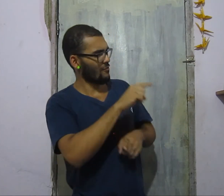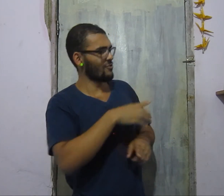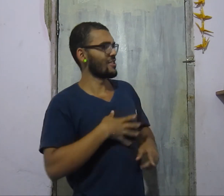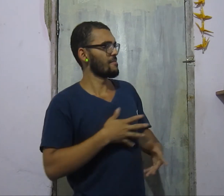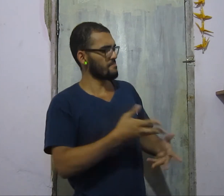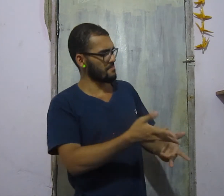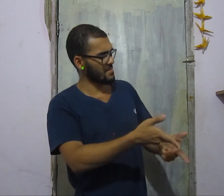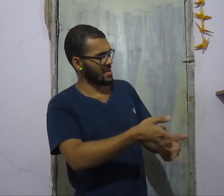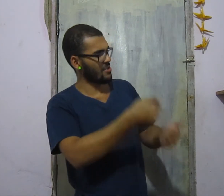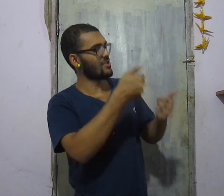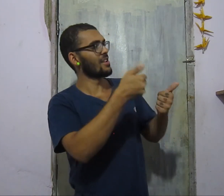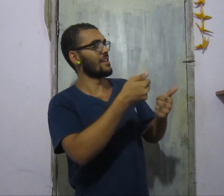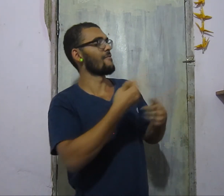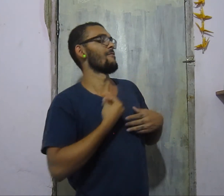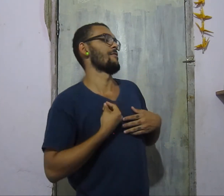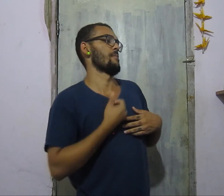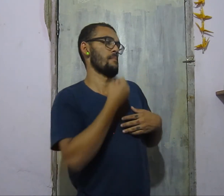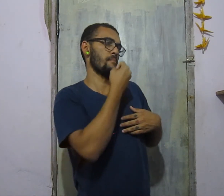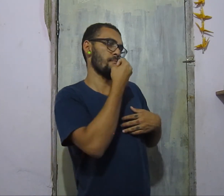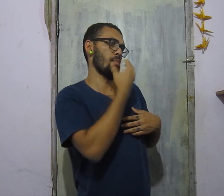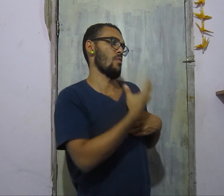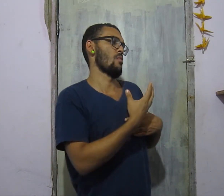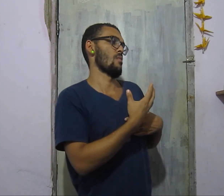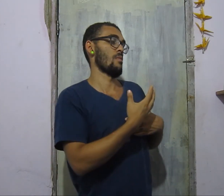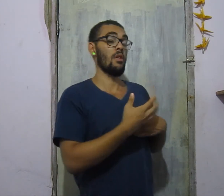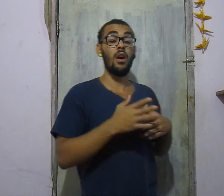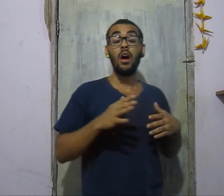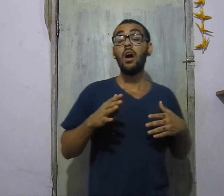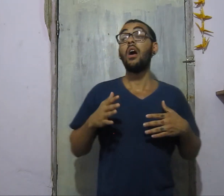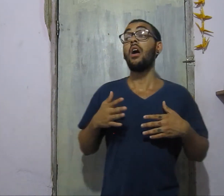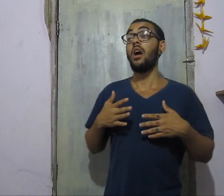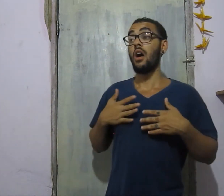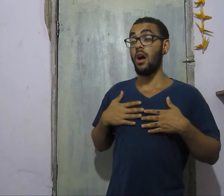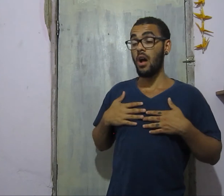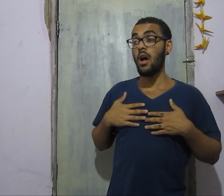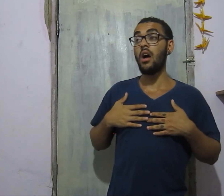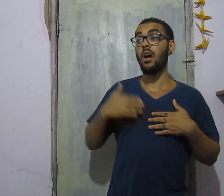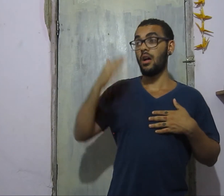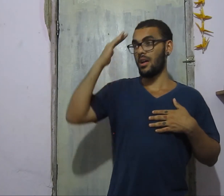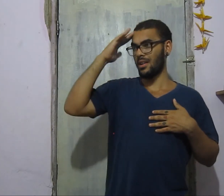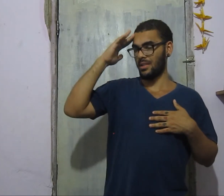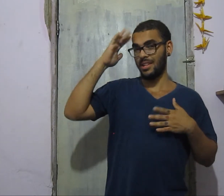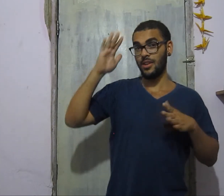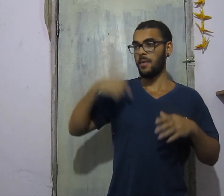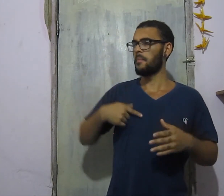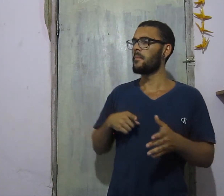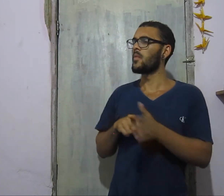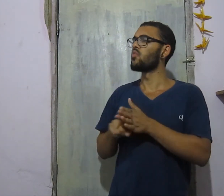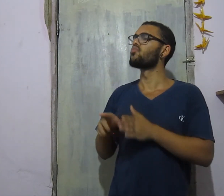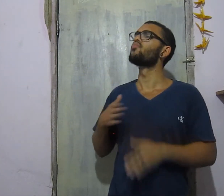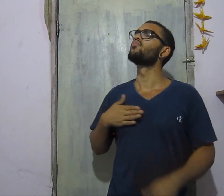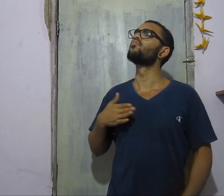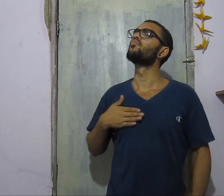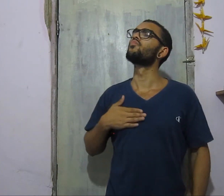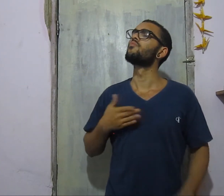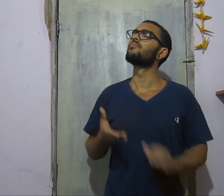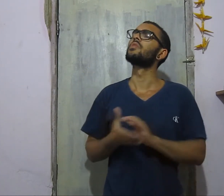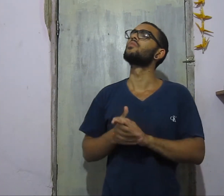pode ficar tranquila, esquecer essas coisas, que a vida dela vai melhorar. E aí ela entende e